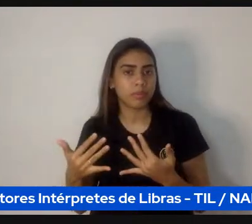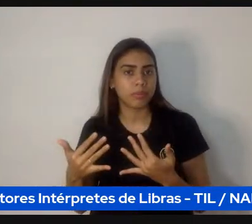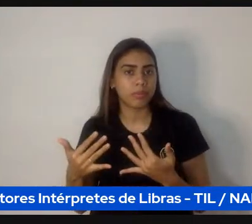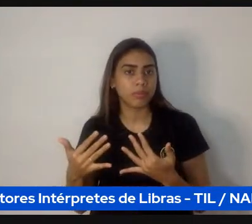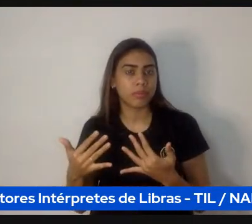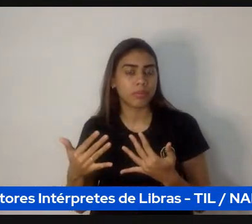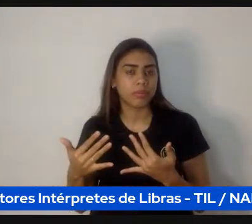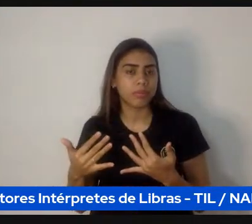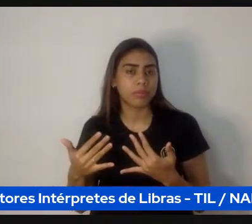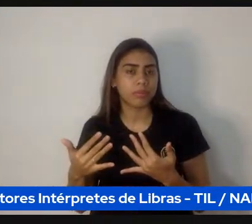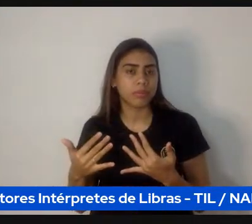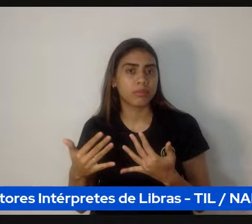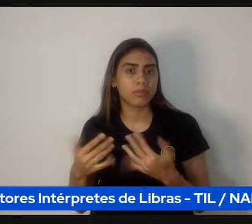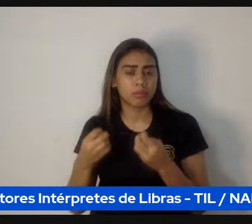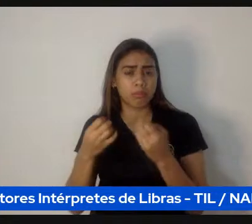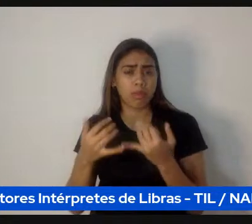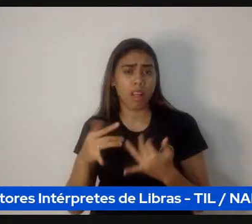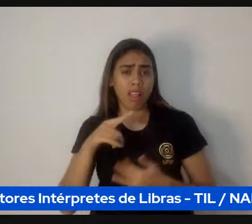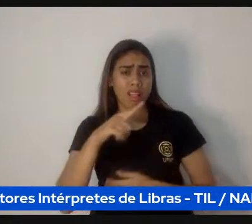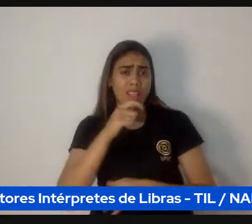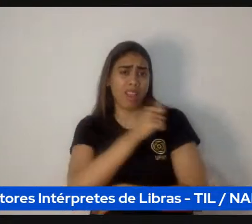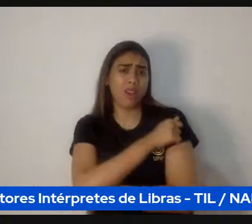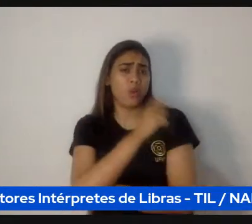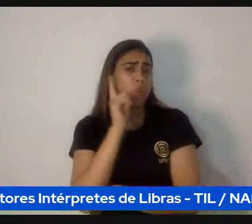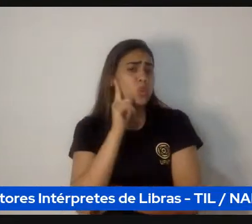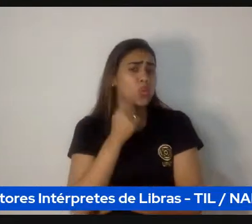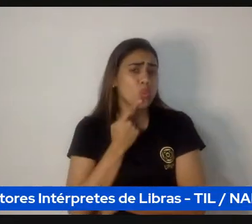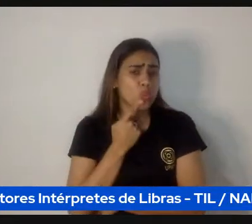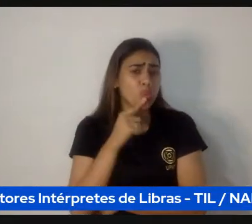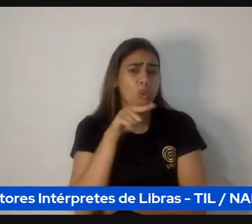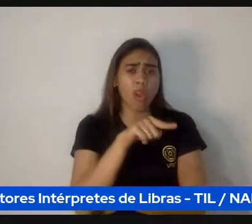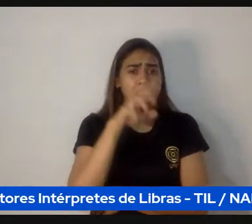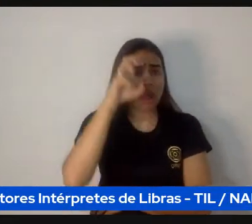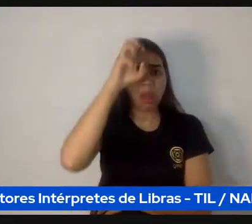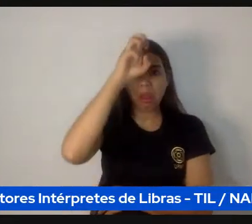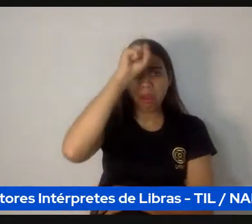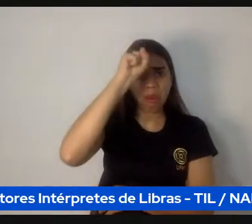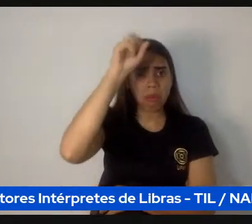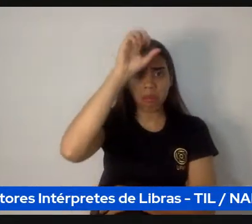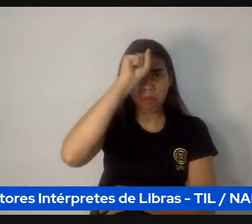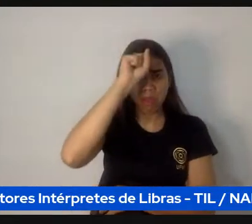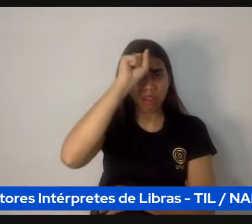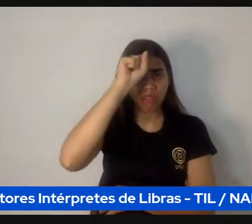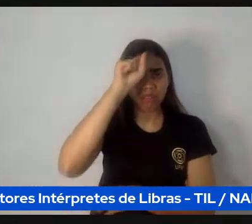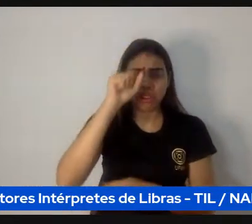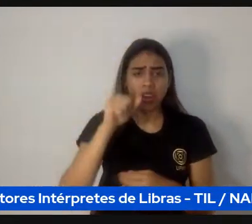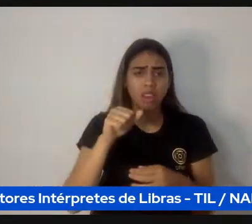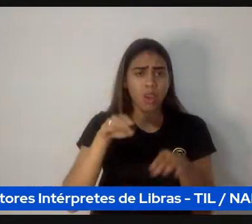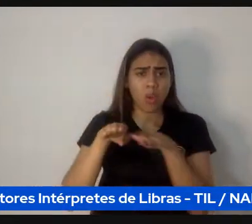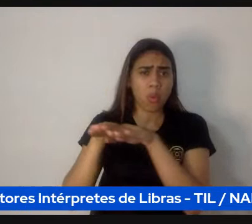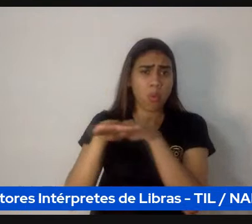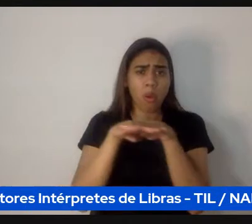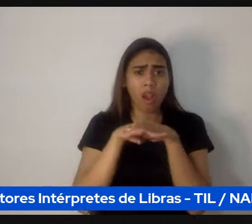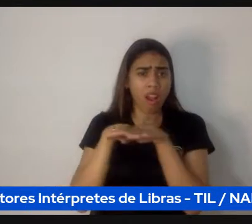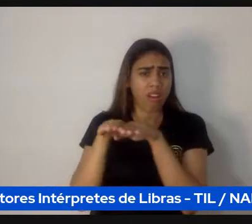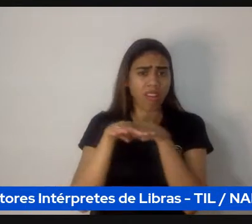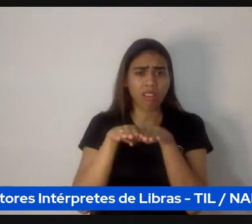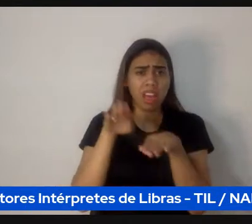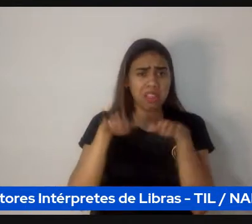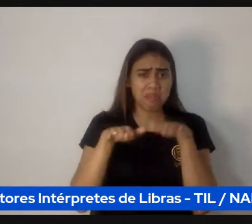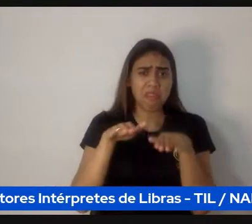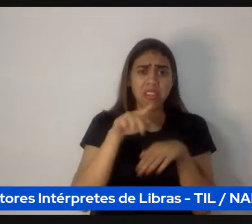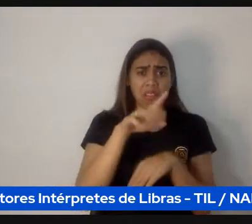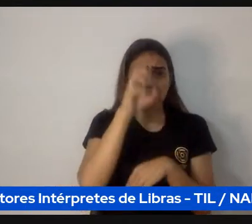os demais, alguns, né? Não os demais, quanto alguns que não têm nenhuma deficiência. Ou